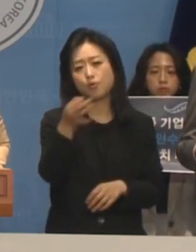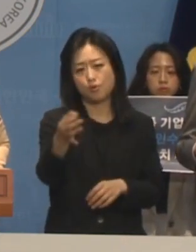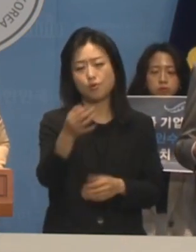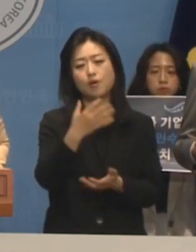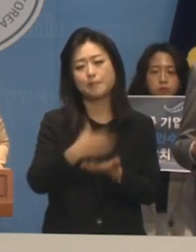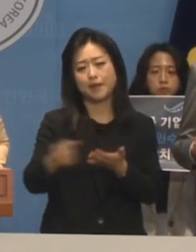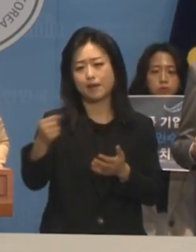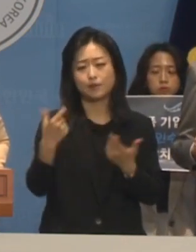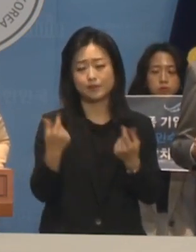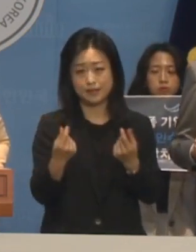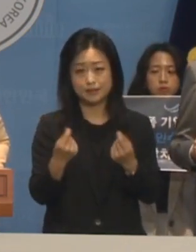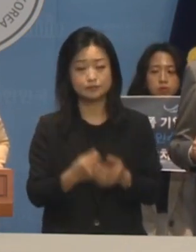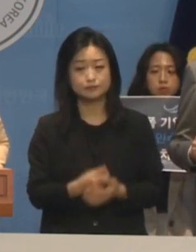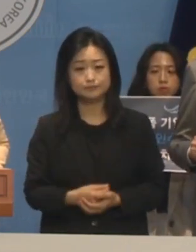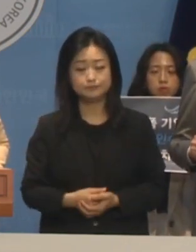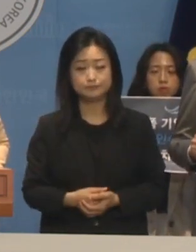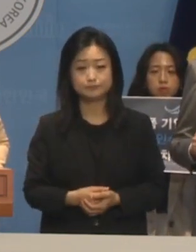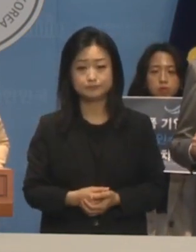가져가고 있습니다.